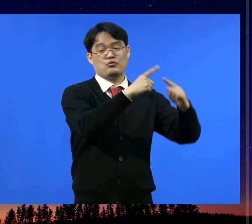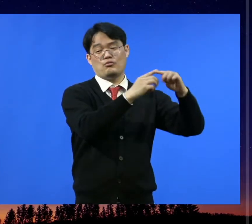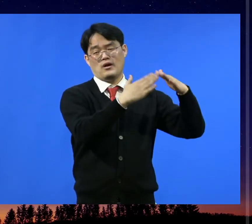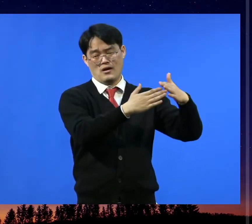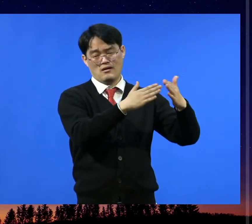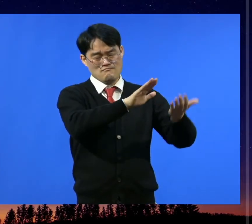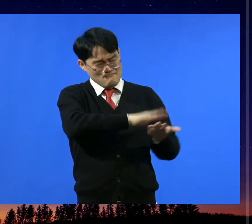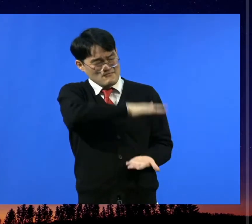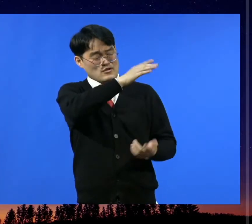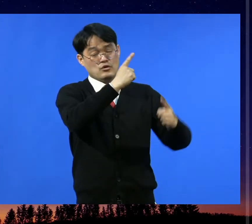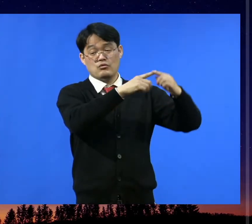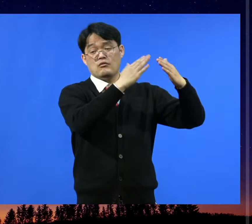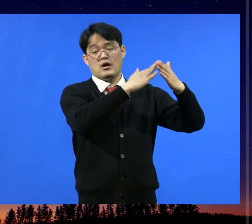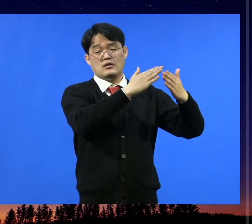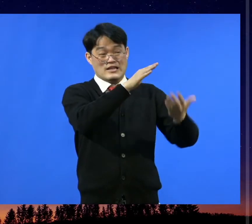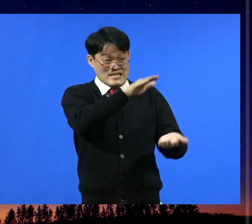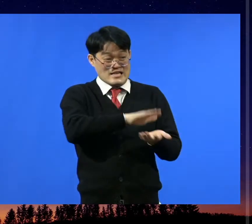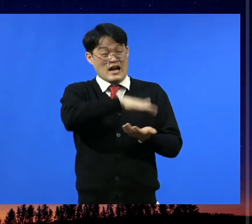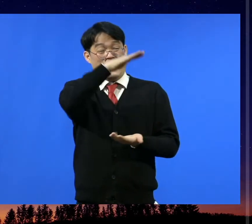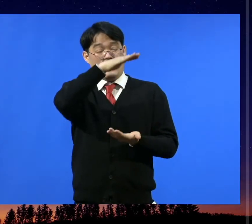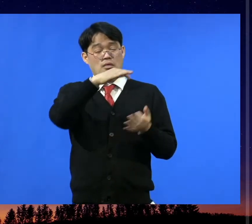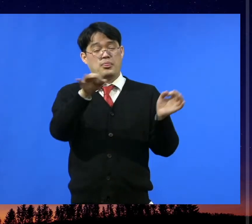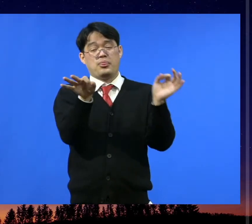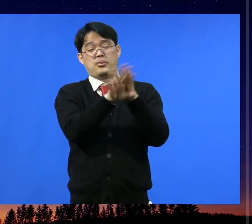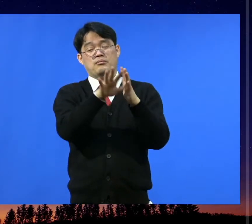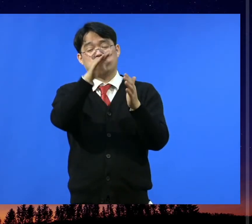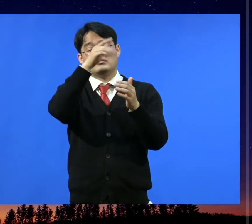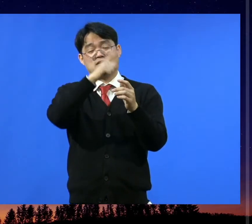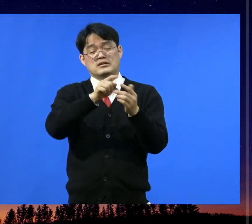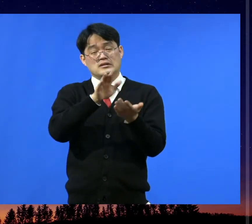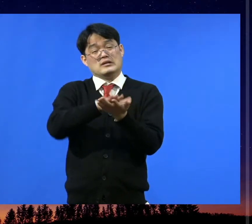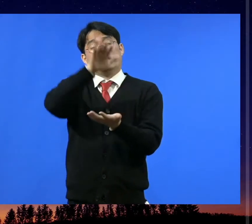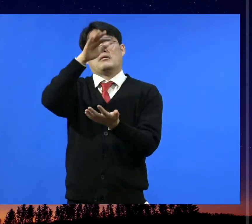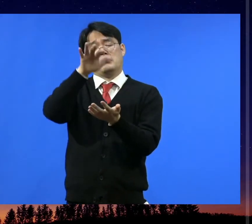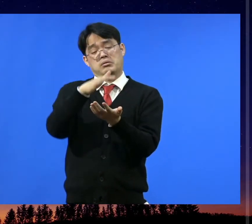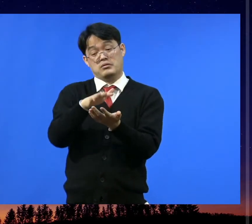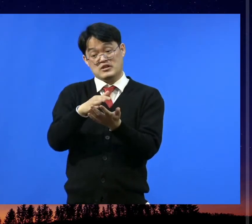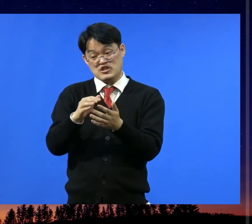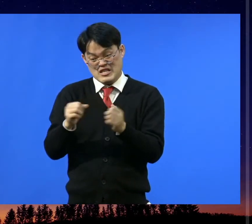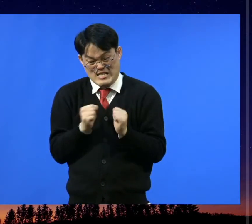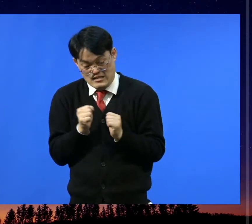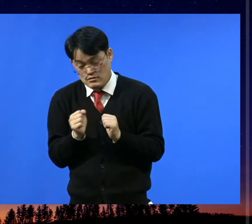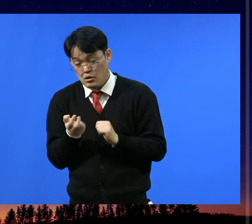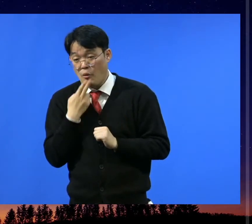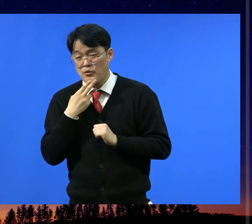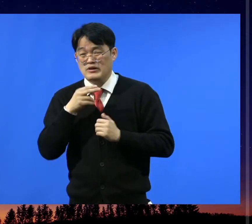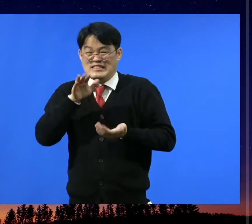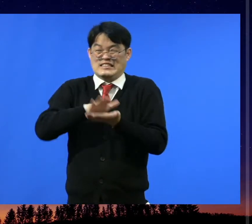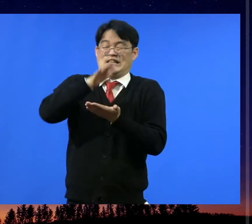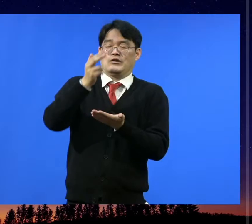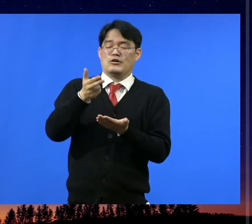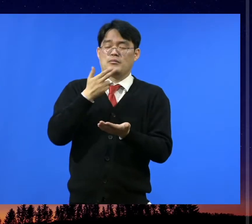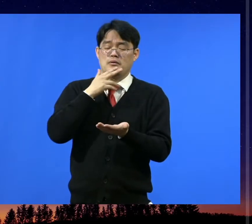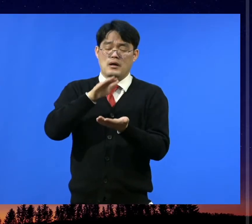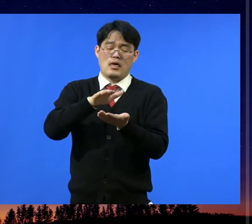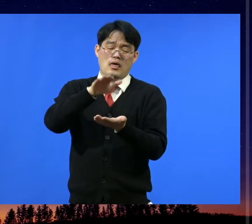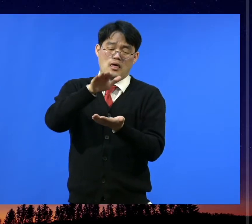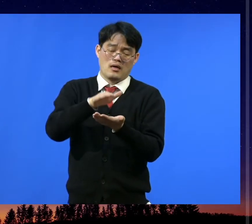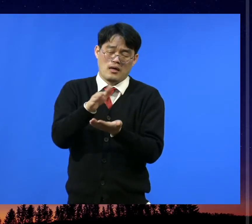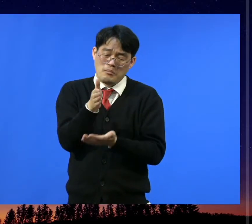교회예요. 근데 어느 순간 미지근한 교회예요. 차지도 않고 덥지도 않고 뭐예요? 형식만 남아 있는 거예요.